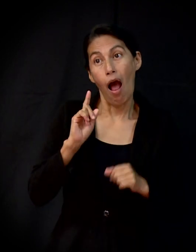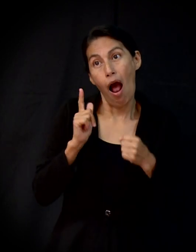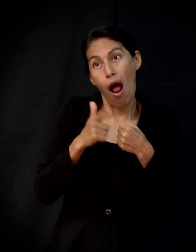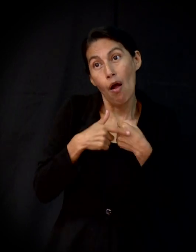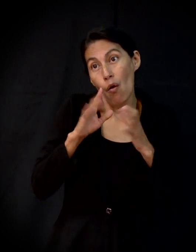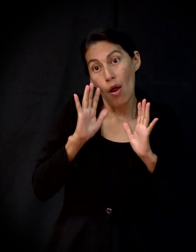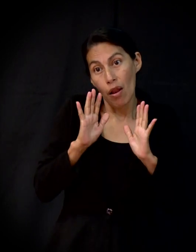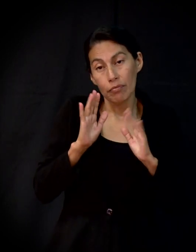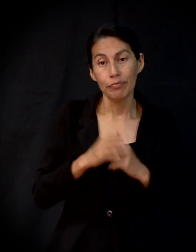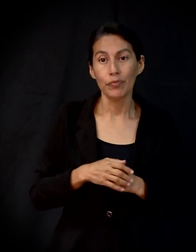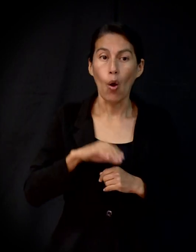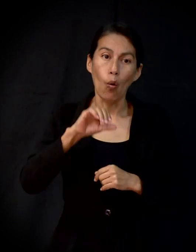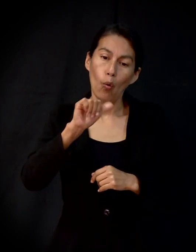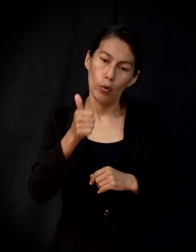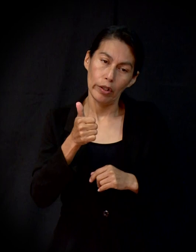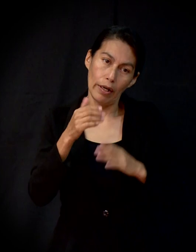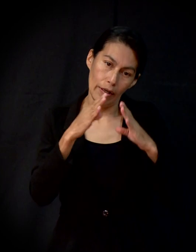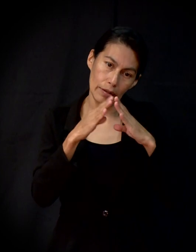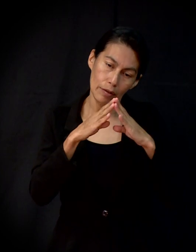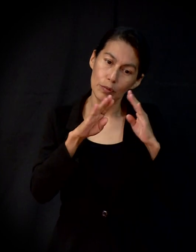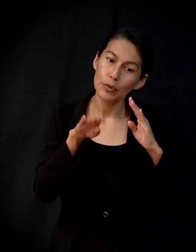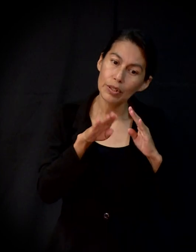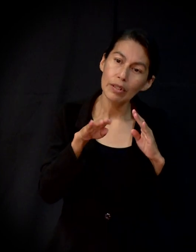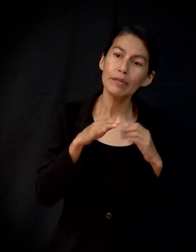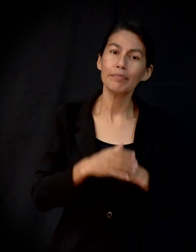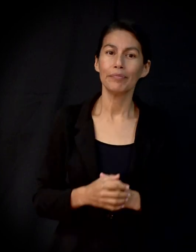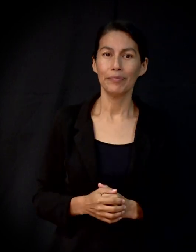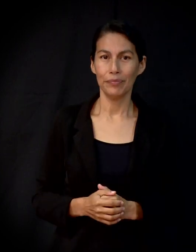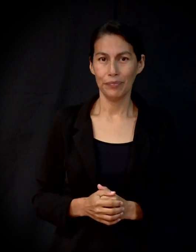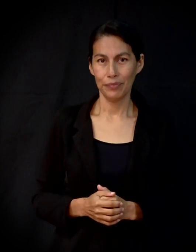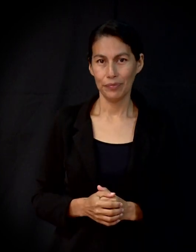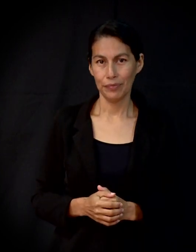algún modo, buscaríamos otra casa.